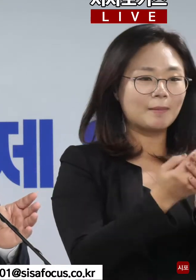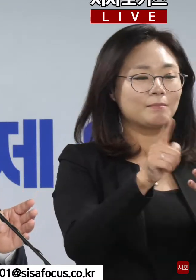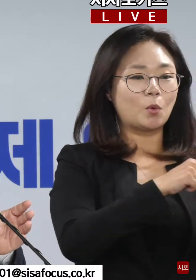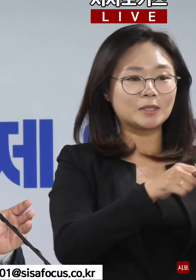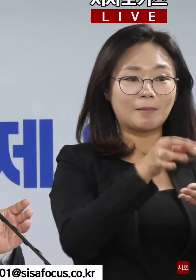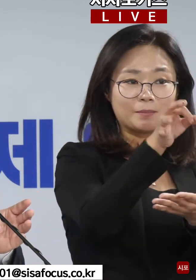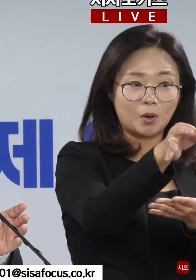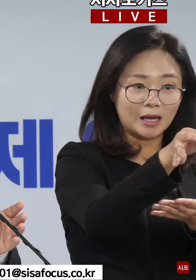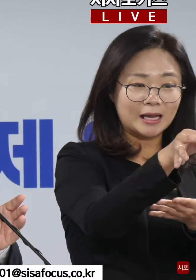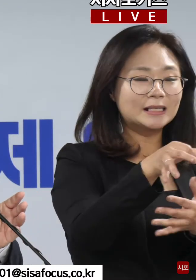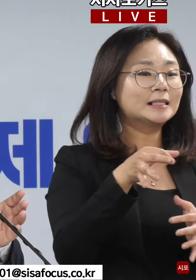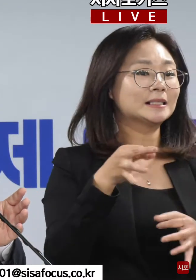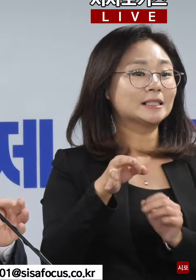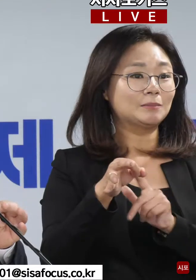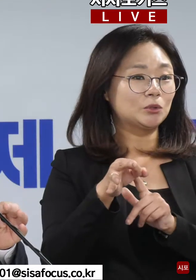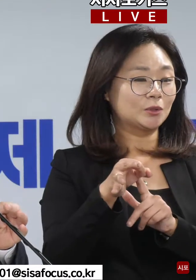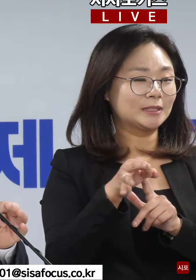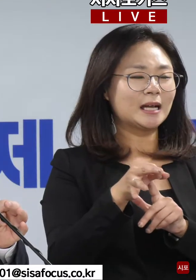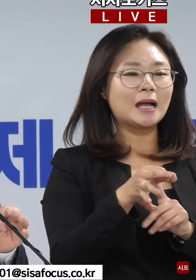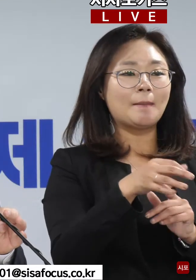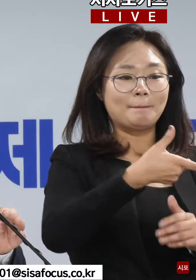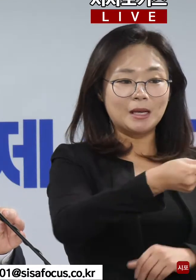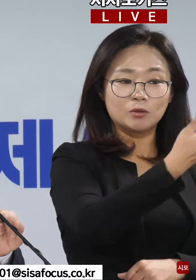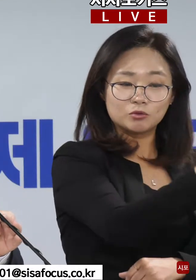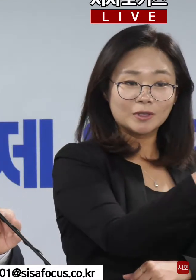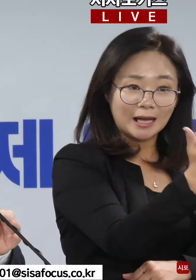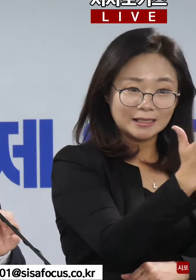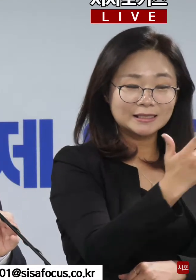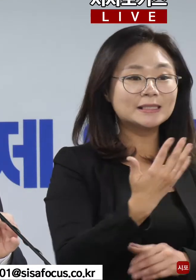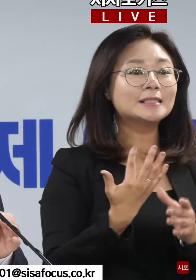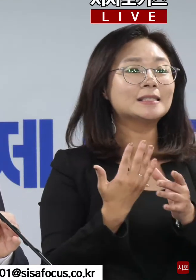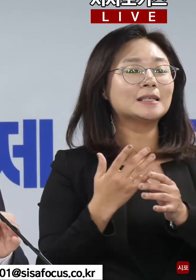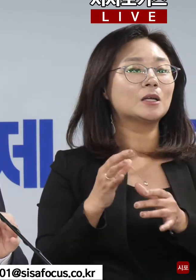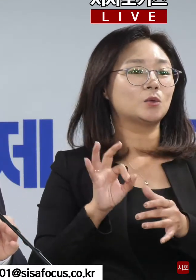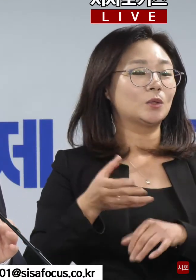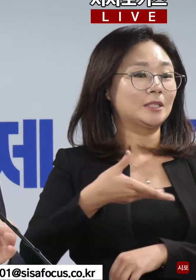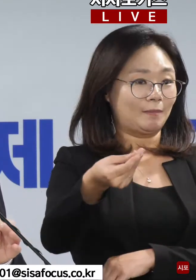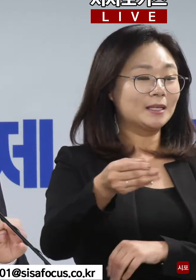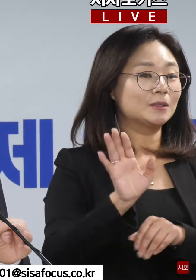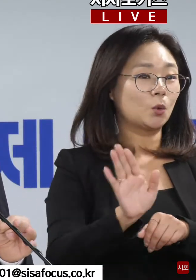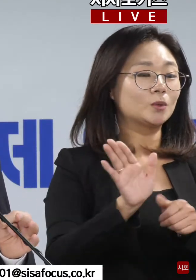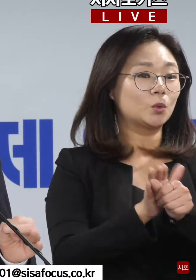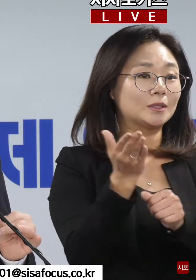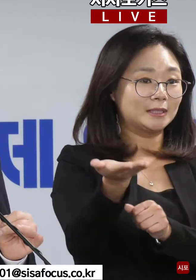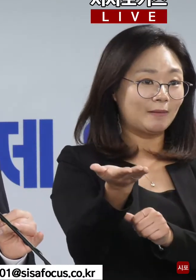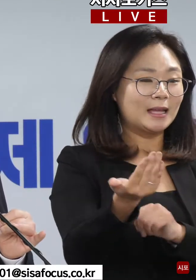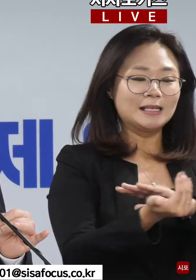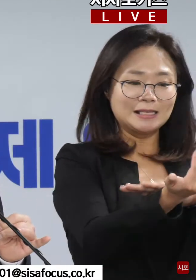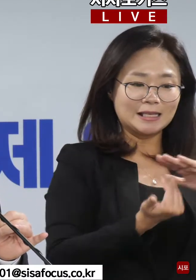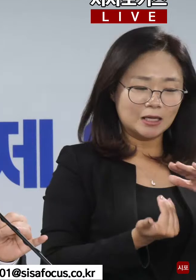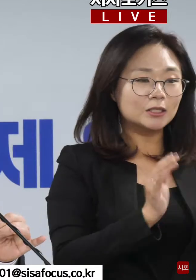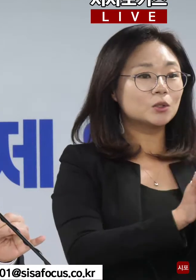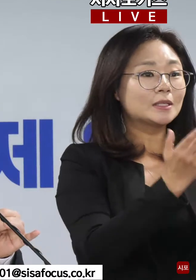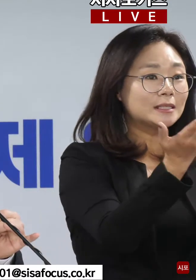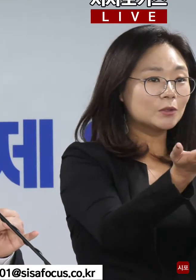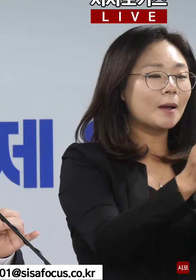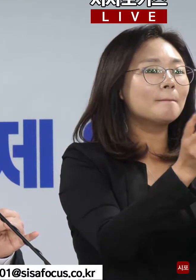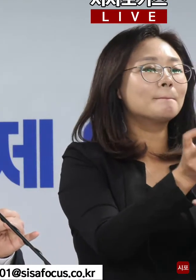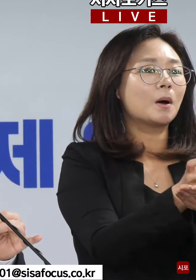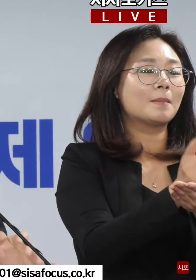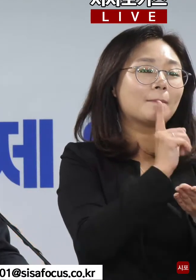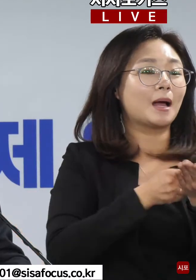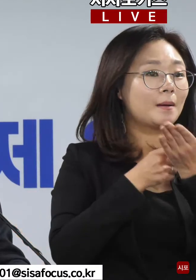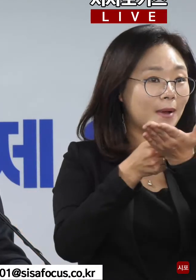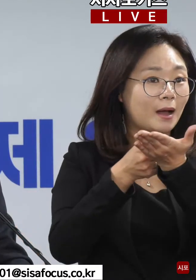보상, 금융지원 아닌 재정지원, 그리고 사후 보상 지원이 아니라 사전 보상과 지원, 이 원칙을